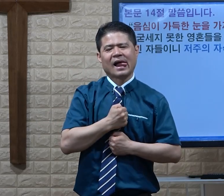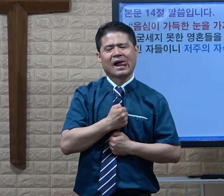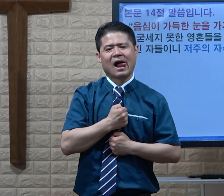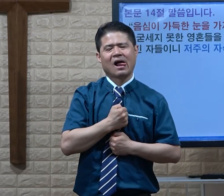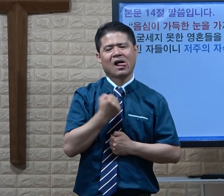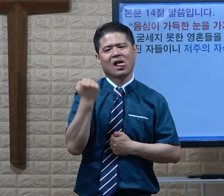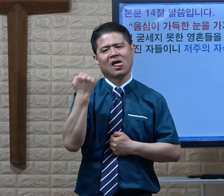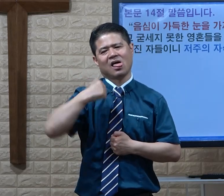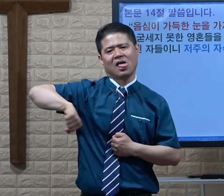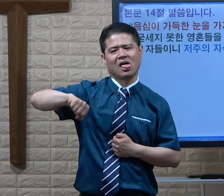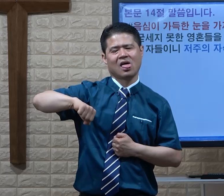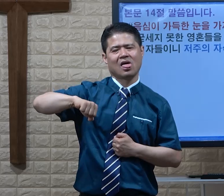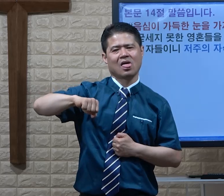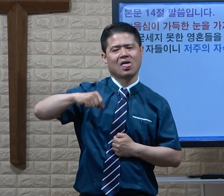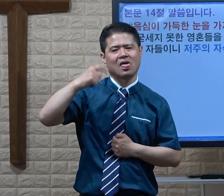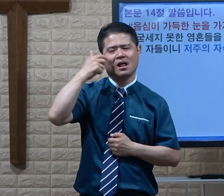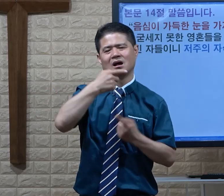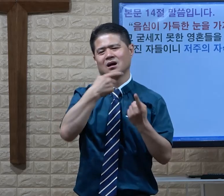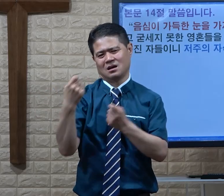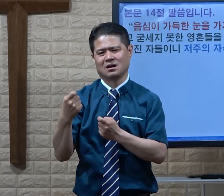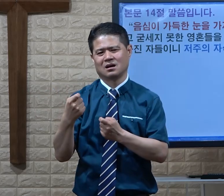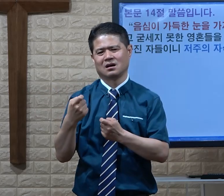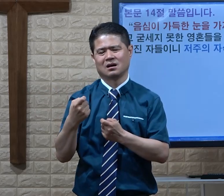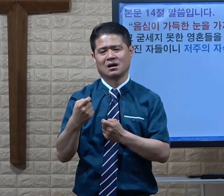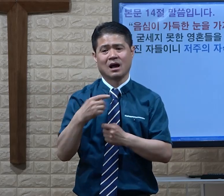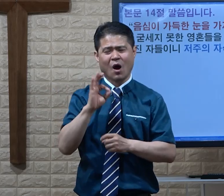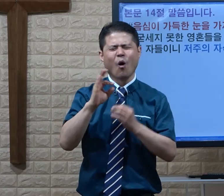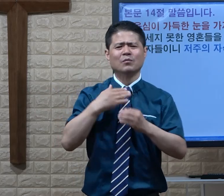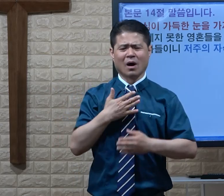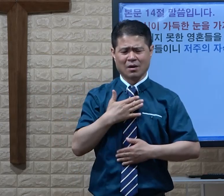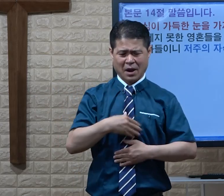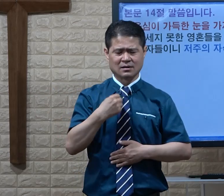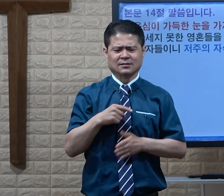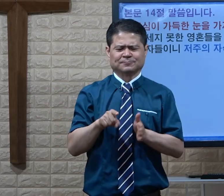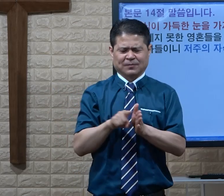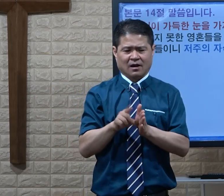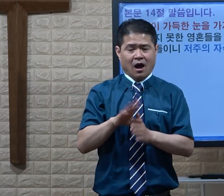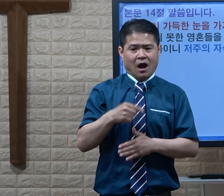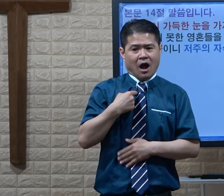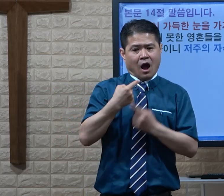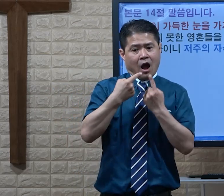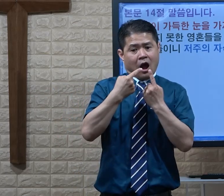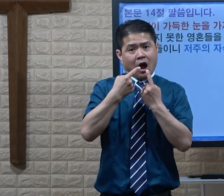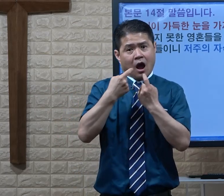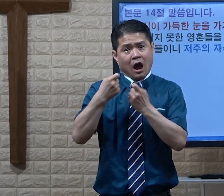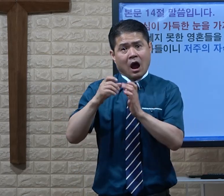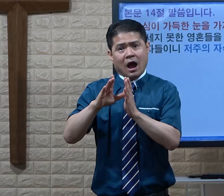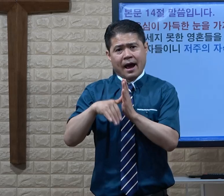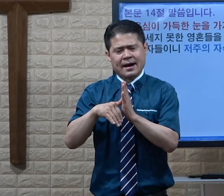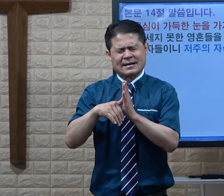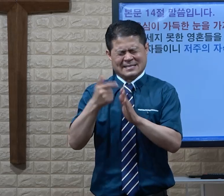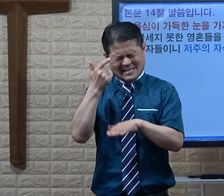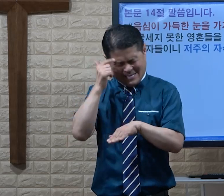이것은 경건을 지키지 않는 그런 맥락에서 비롯됐습니다. 많은 믿음을 지켰는데